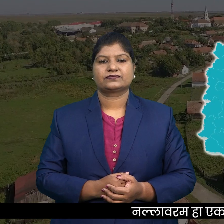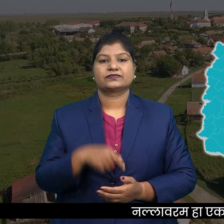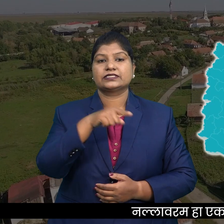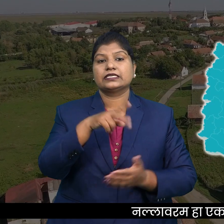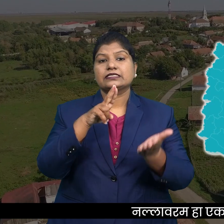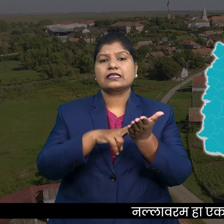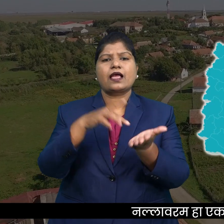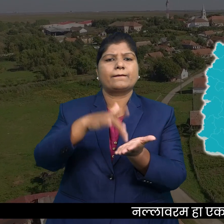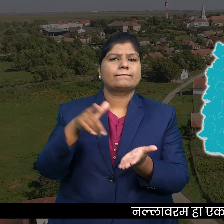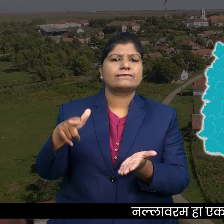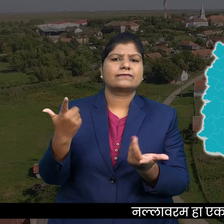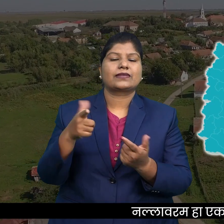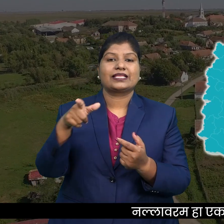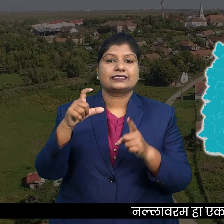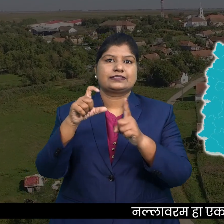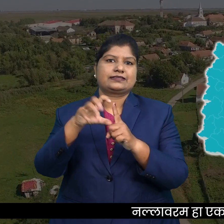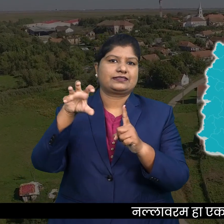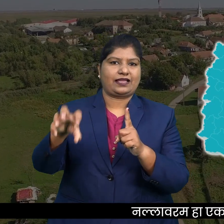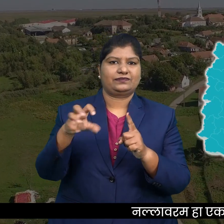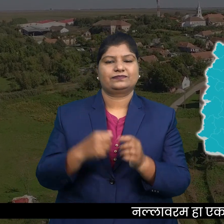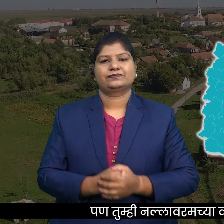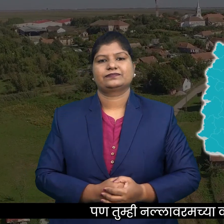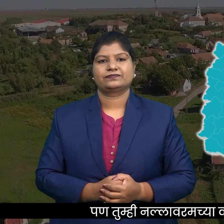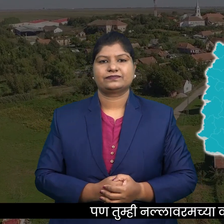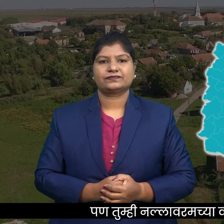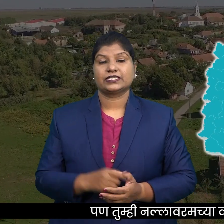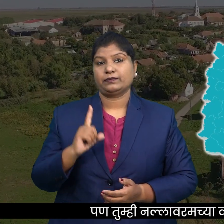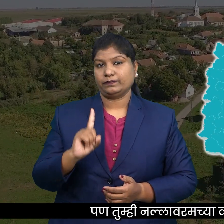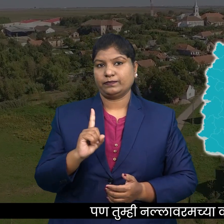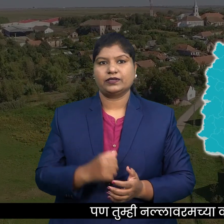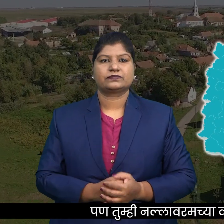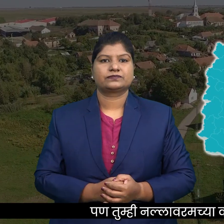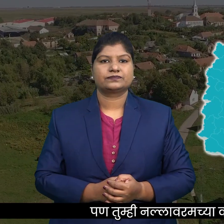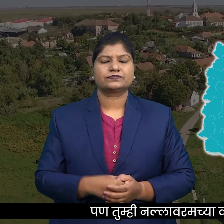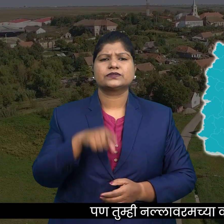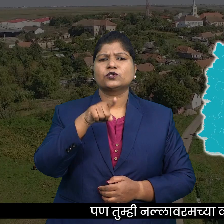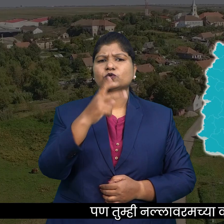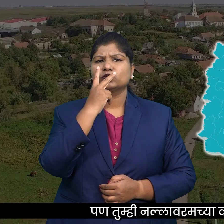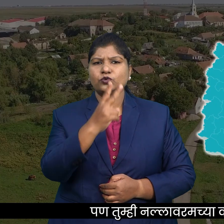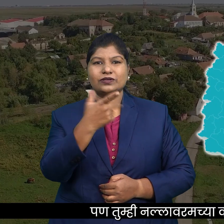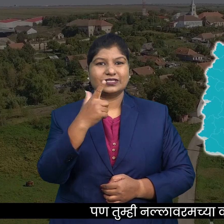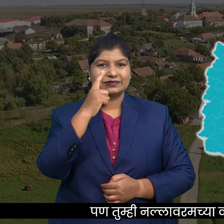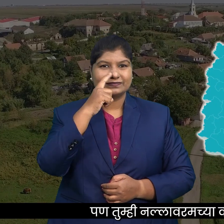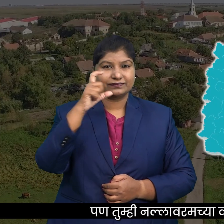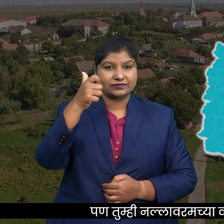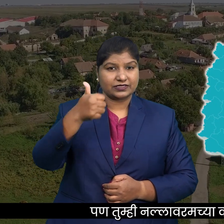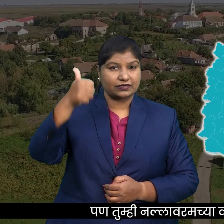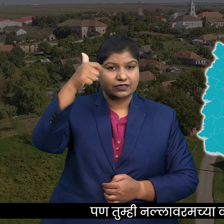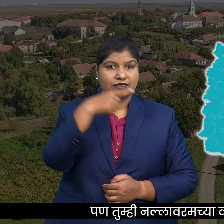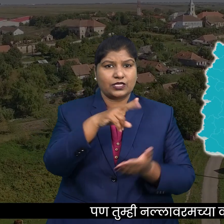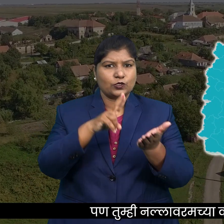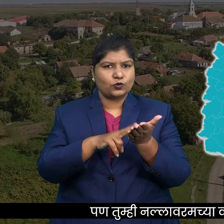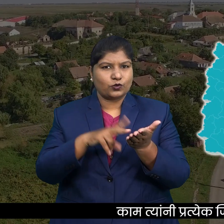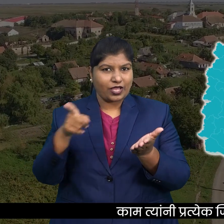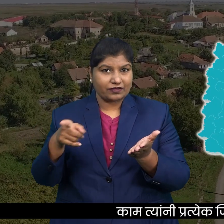नलावरम हा एक काल्पनिक जिल्हा आहे, पण तुम्ही नलावरमच्या कलेक्टरला जे करताना